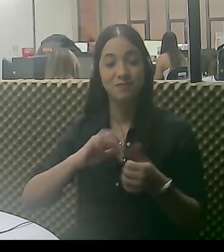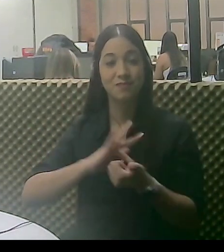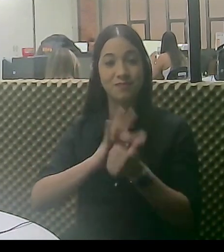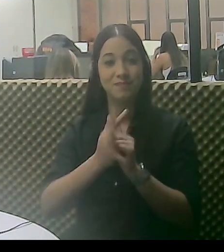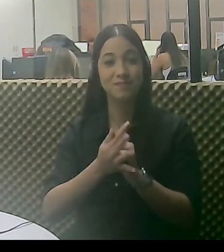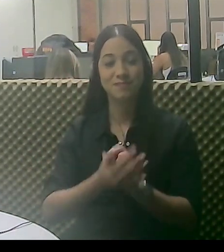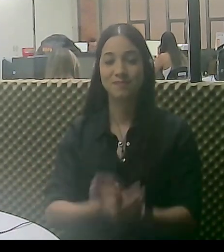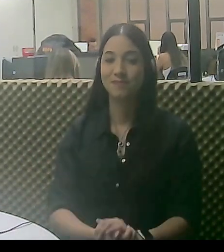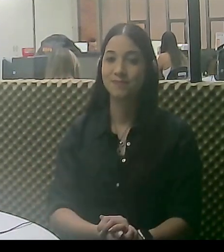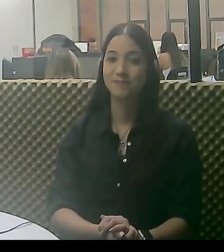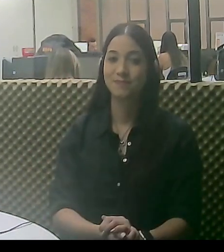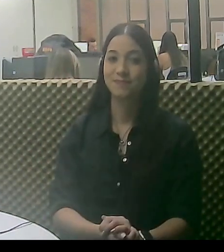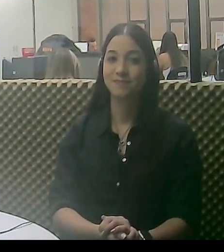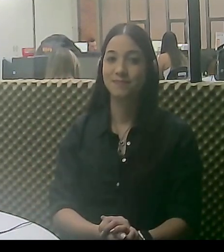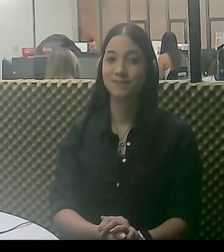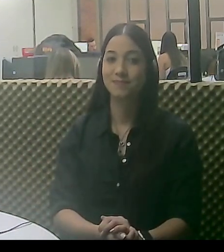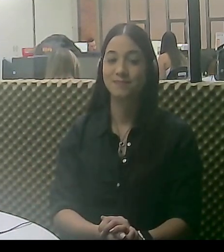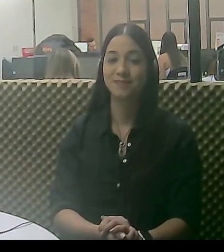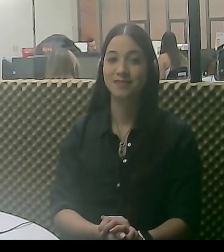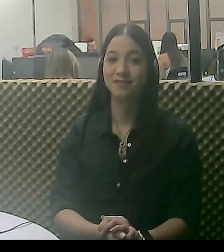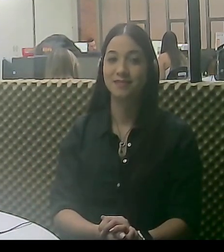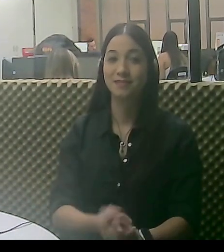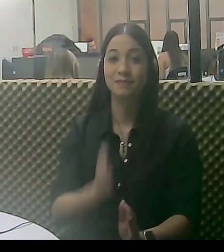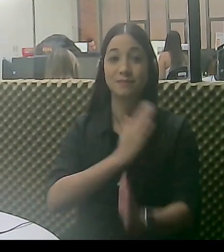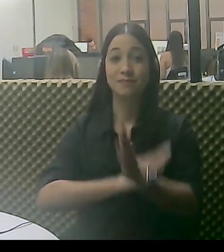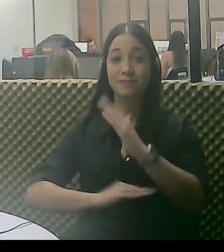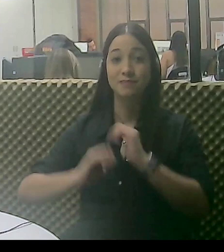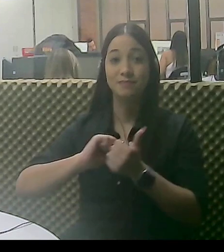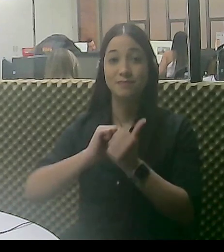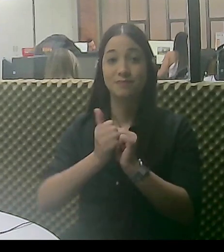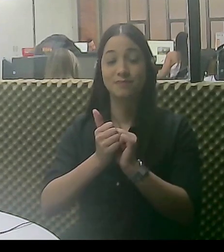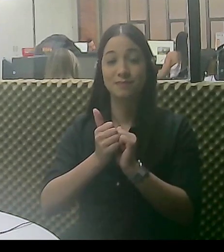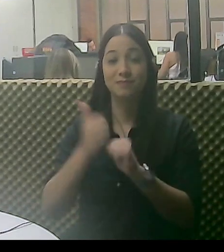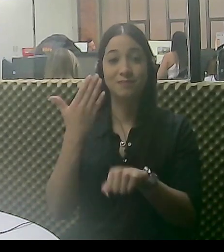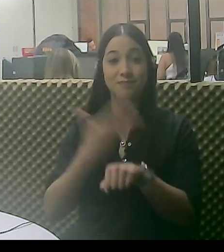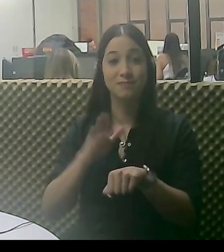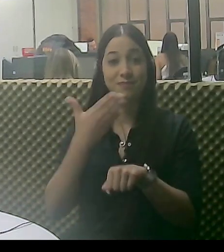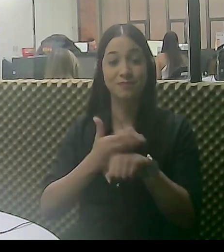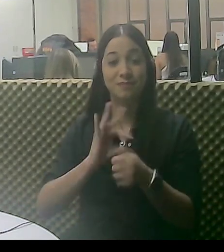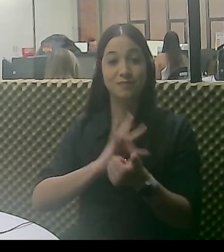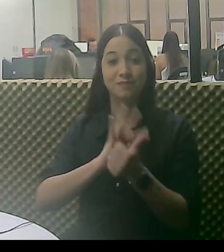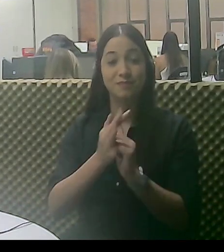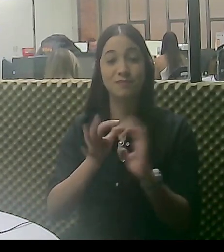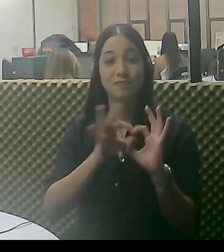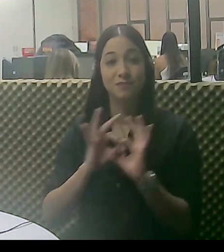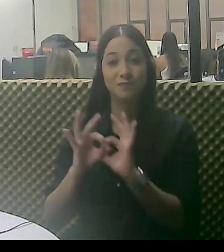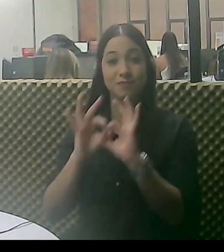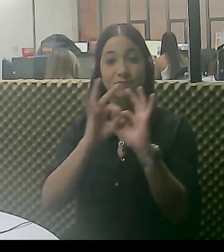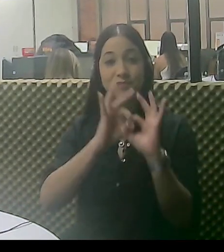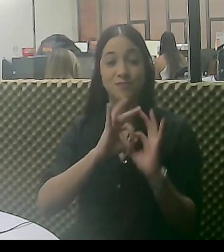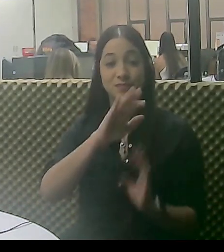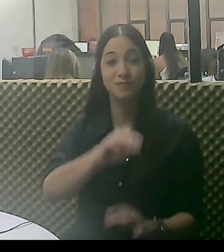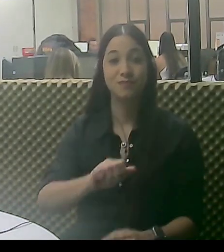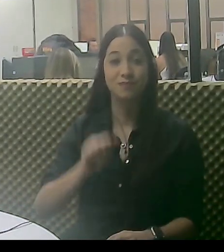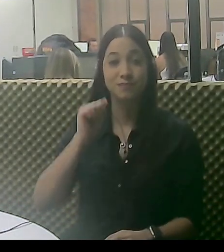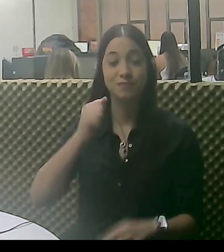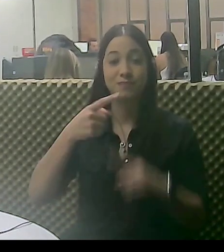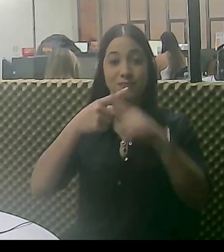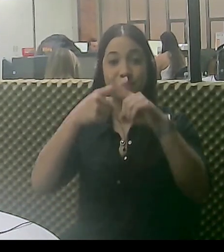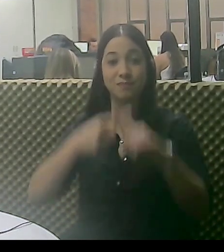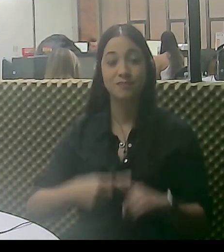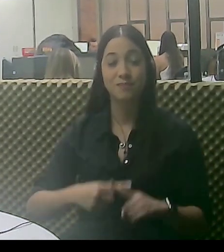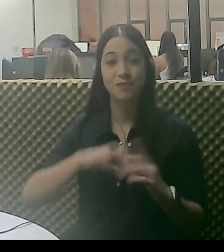FUTEL. E ainda, para atletas e treinadores da FUTEL e parceiros são convocados para